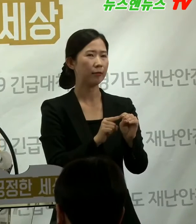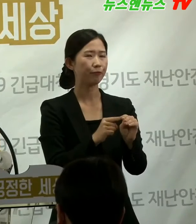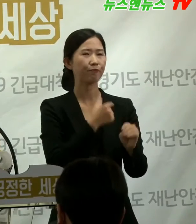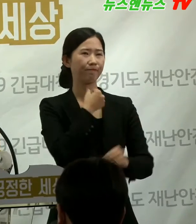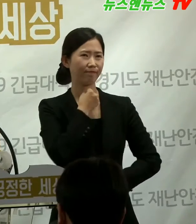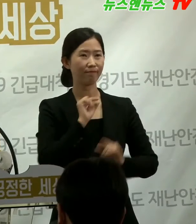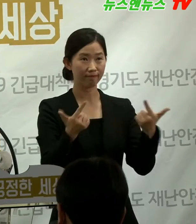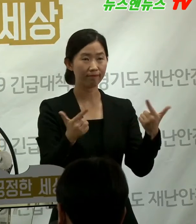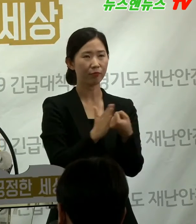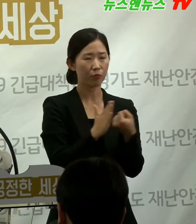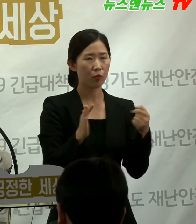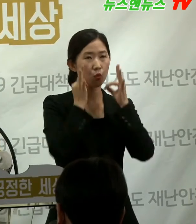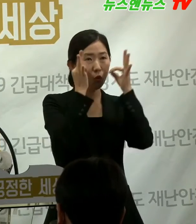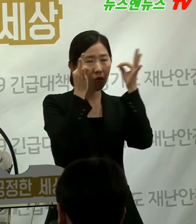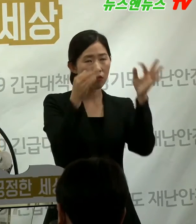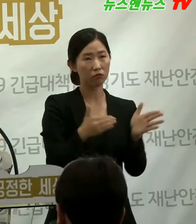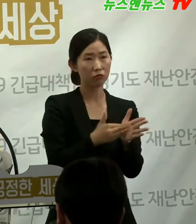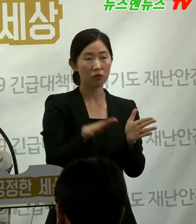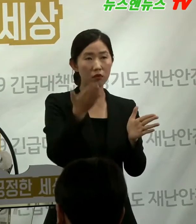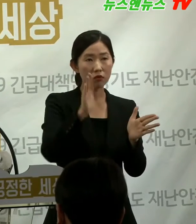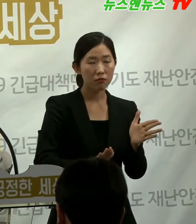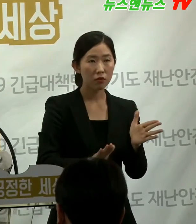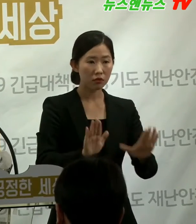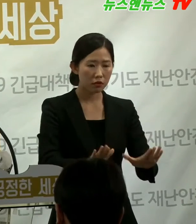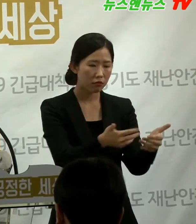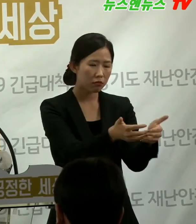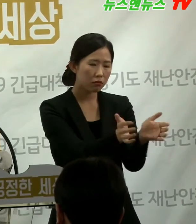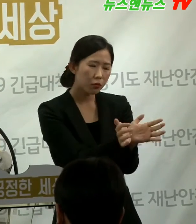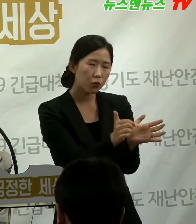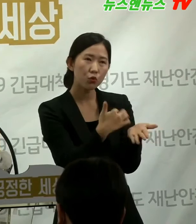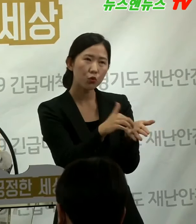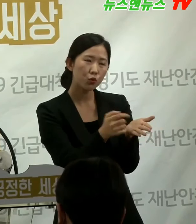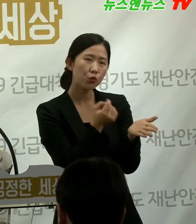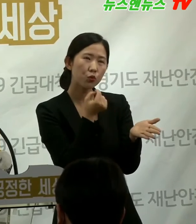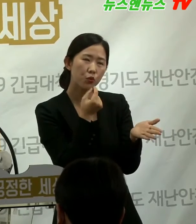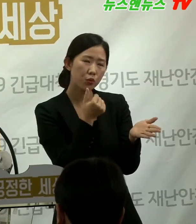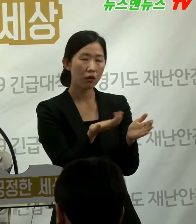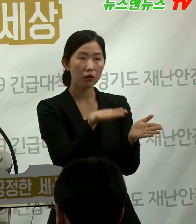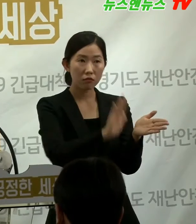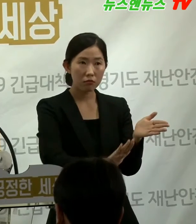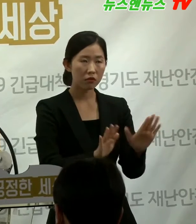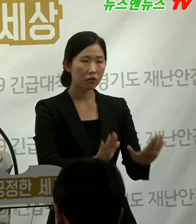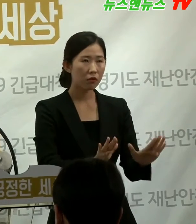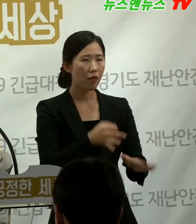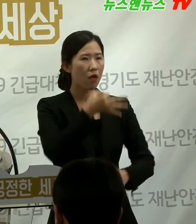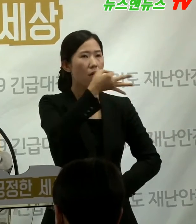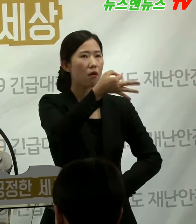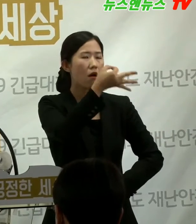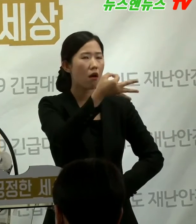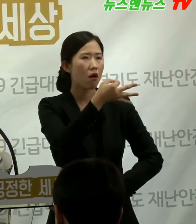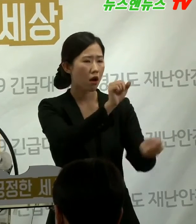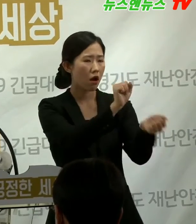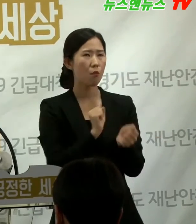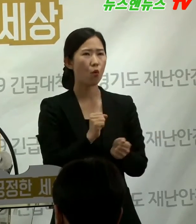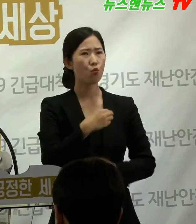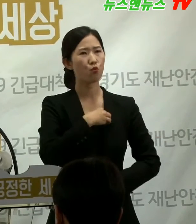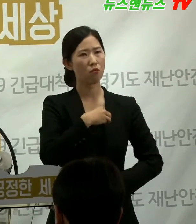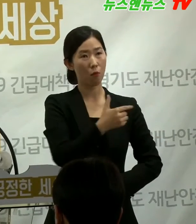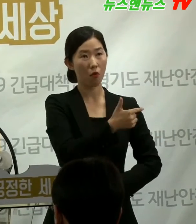그러나 소규모지만 집단 감염이 확산 일로에 있어서 부득이 비말 감염 위험이 큰